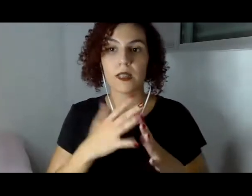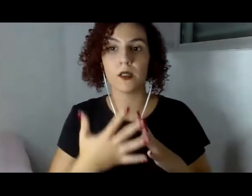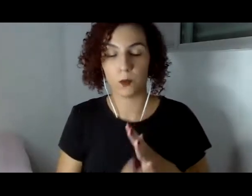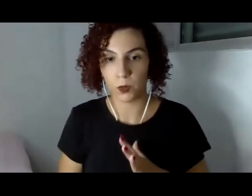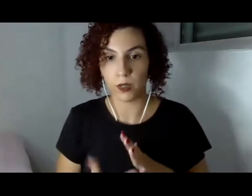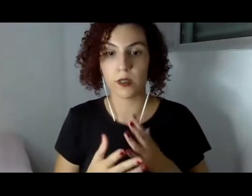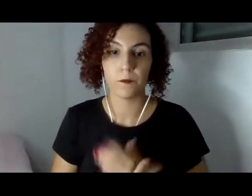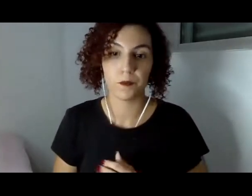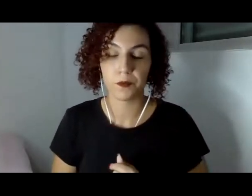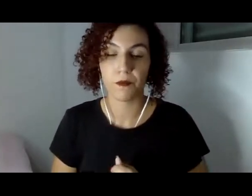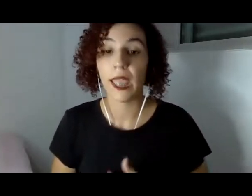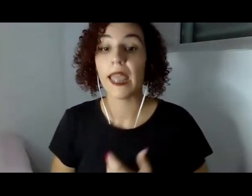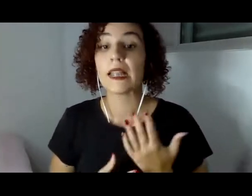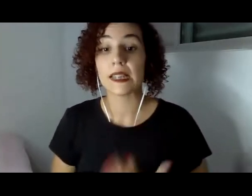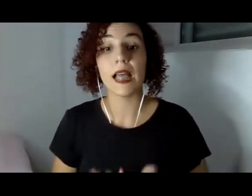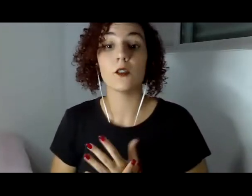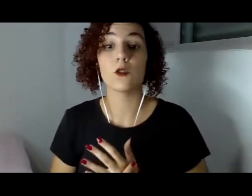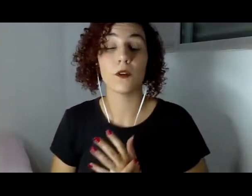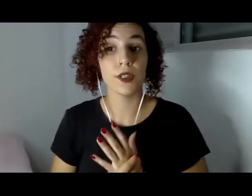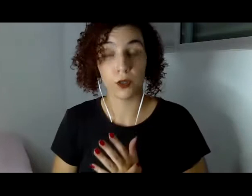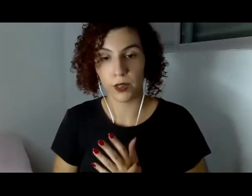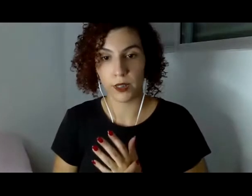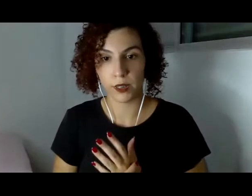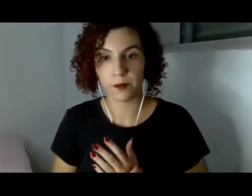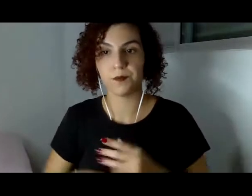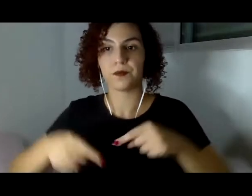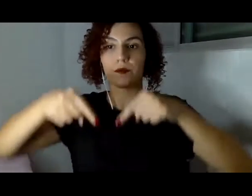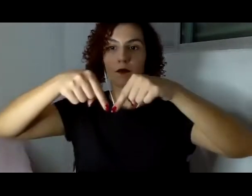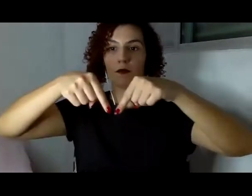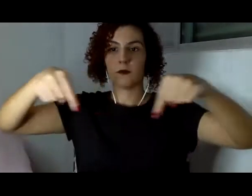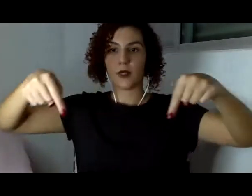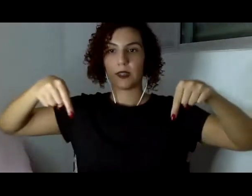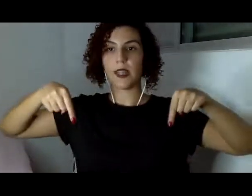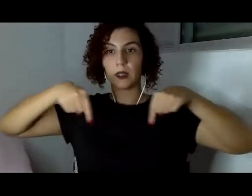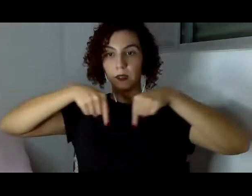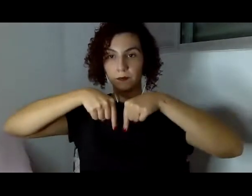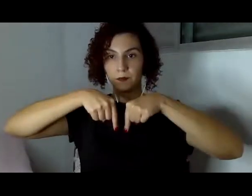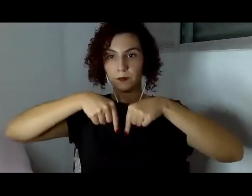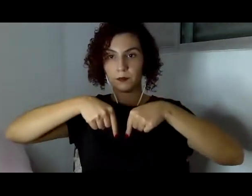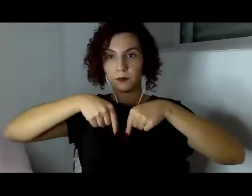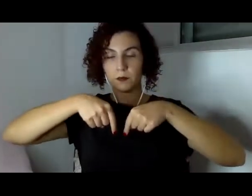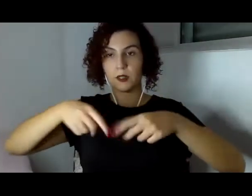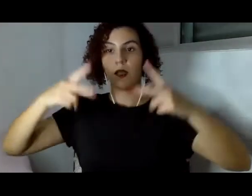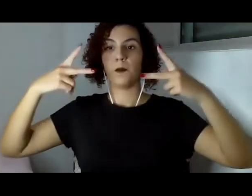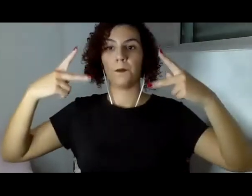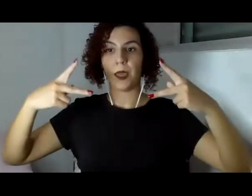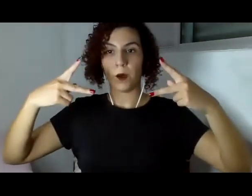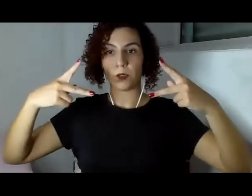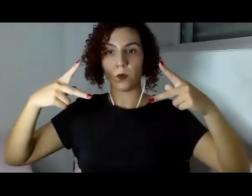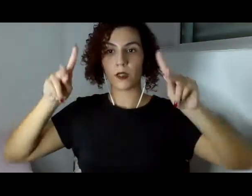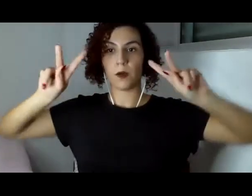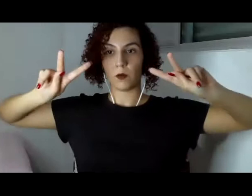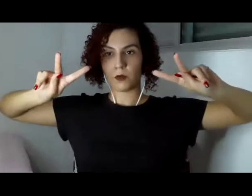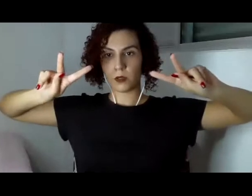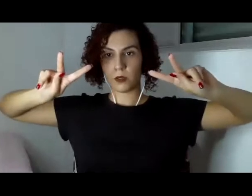podem ter essas opções. Sala dos professores. Sala. P com